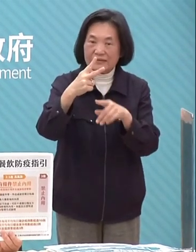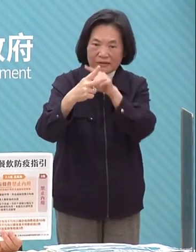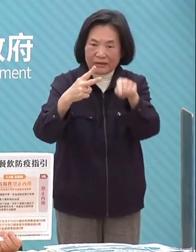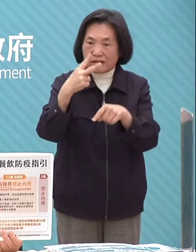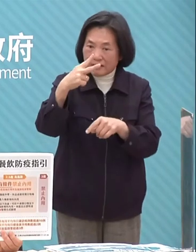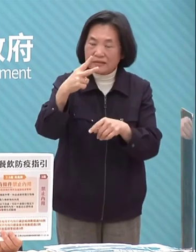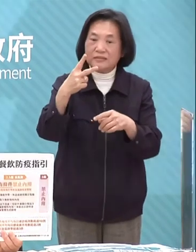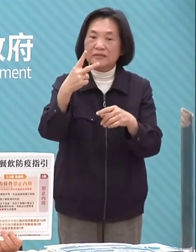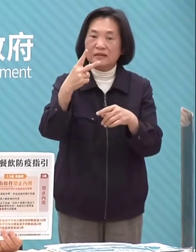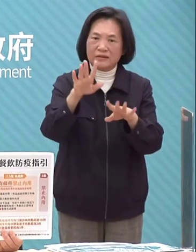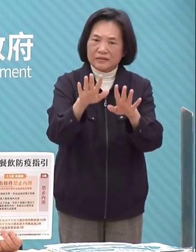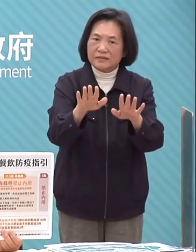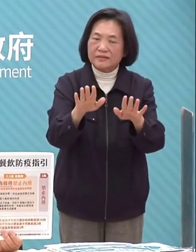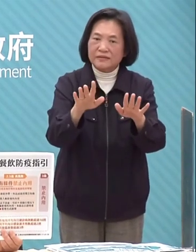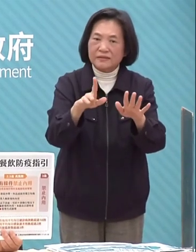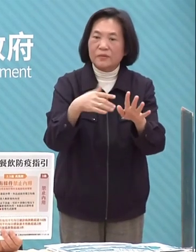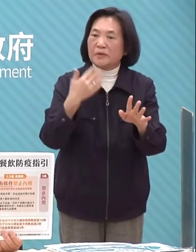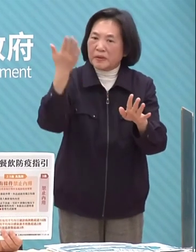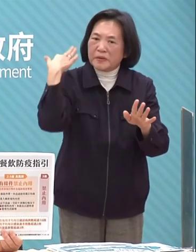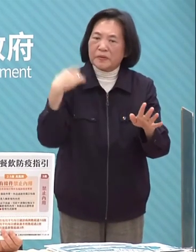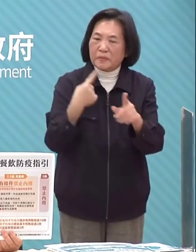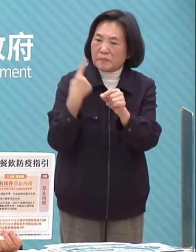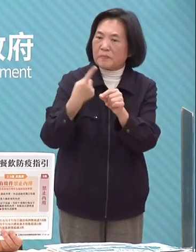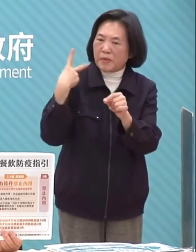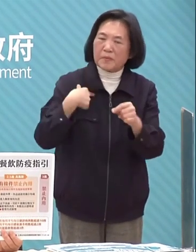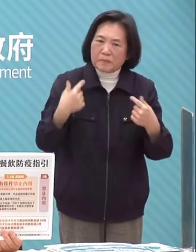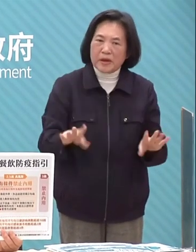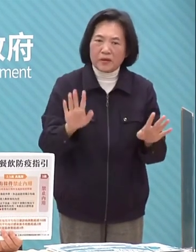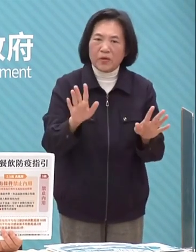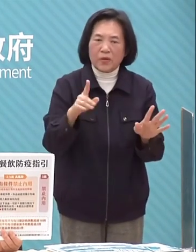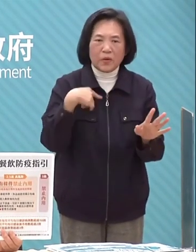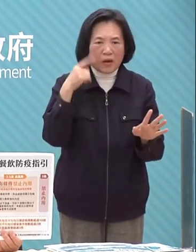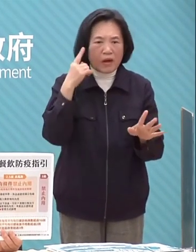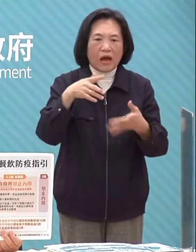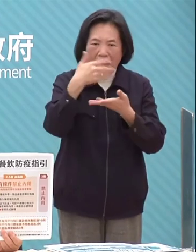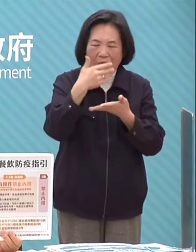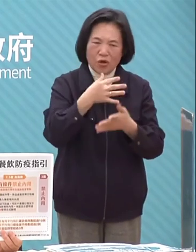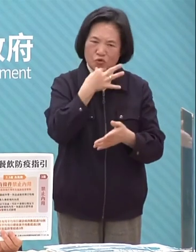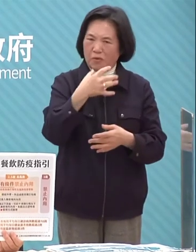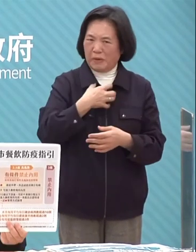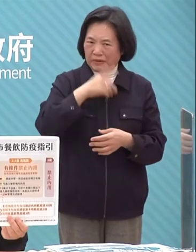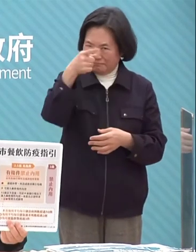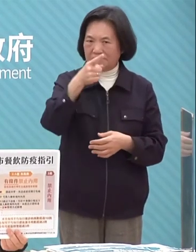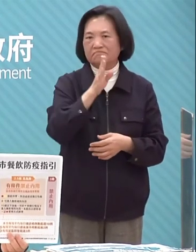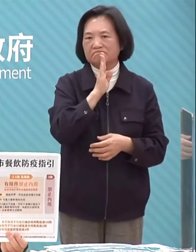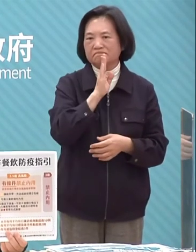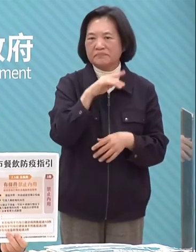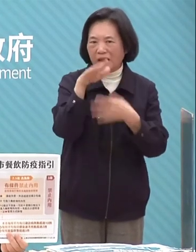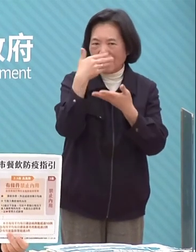实，从过去的经验，这2年的经验，吃饭还是最危险的啊。所以这样，我们的规定是这样的